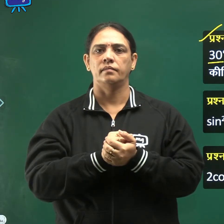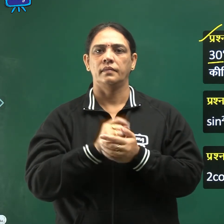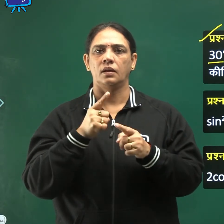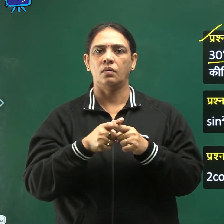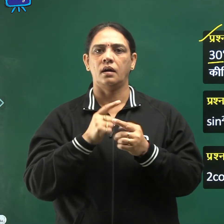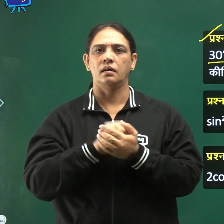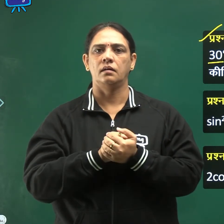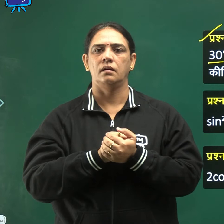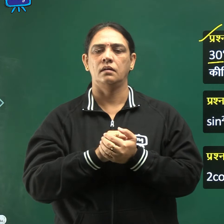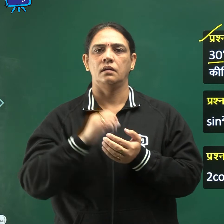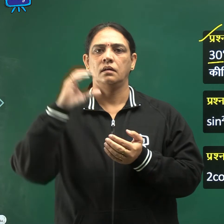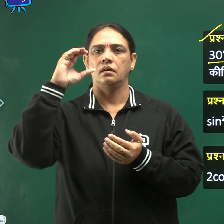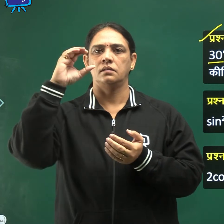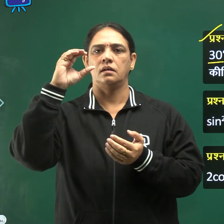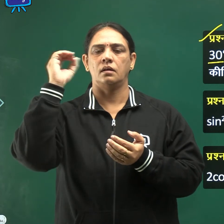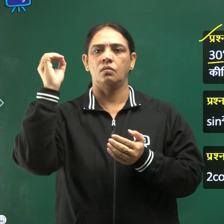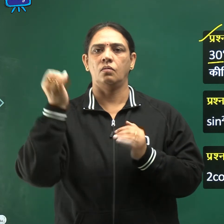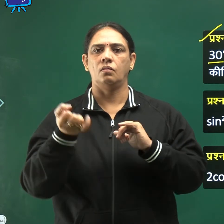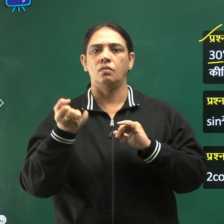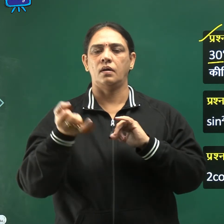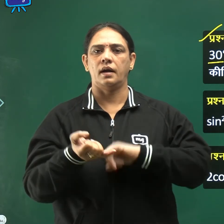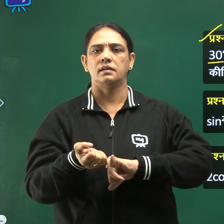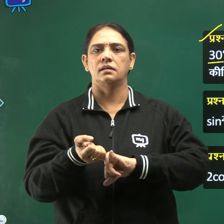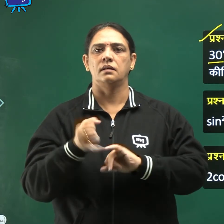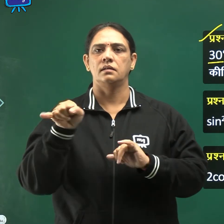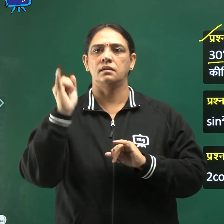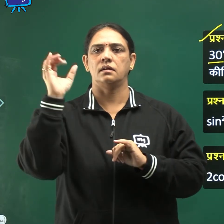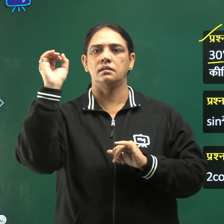गुणा कॉस 60 डिग्री